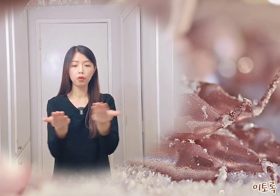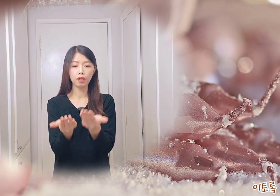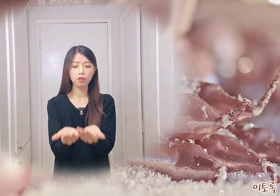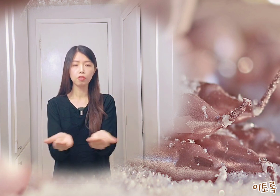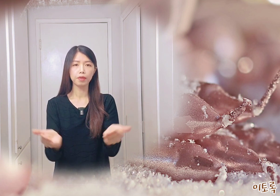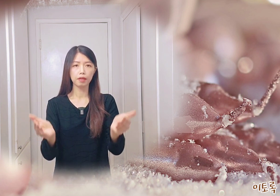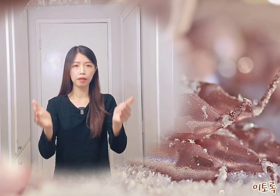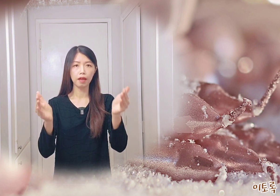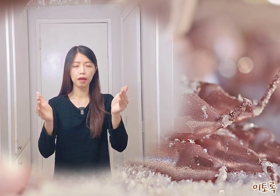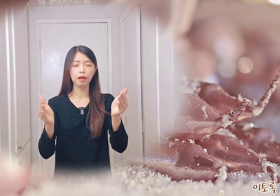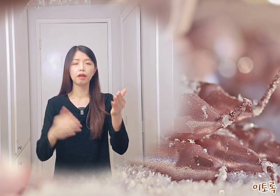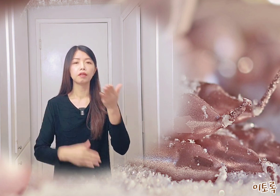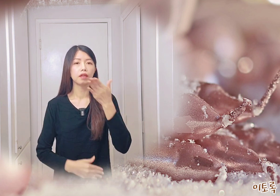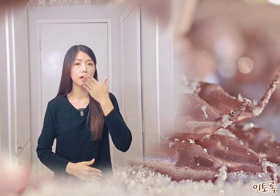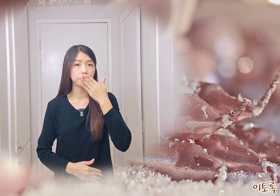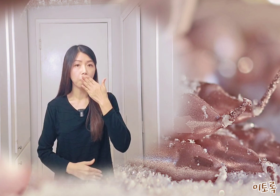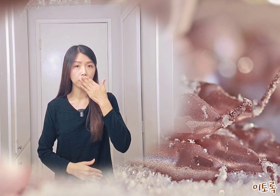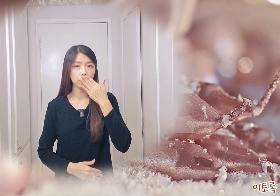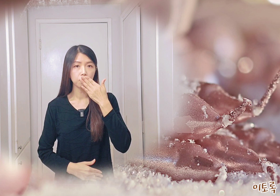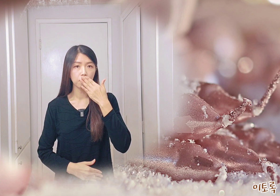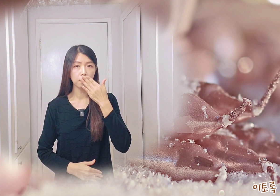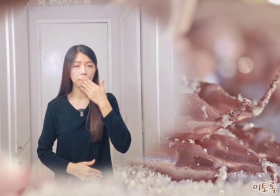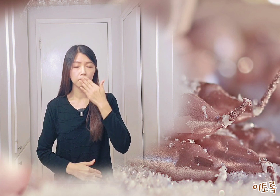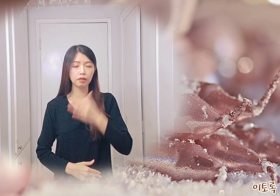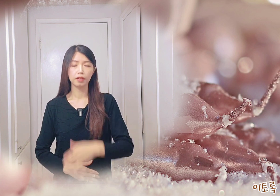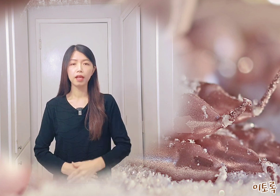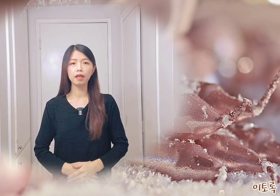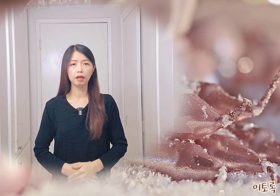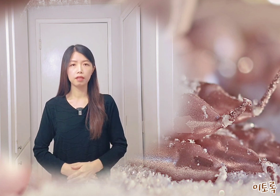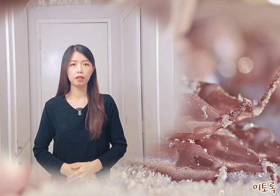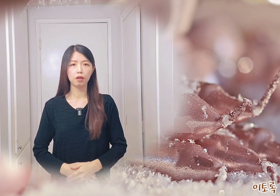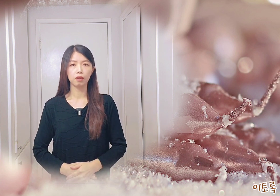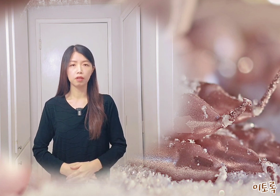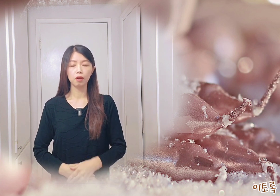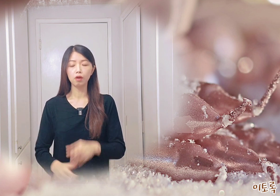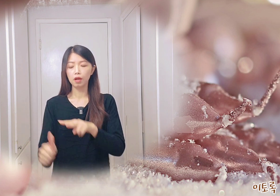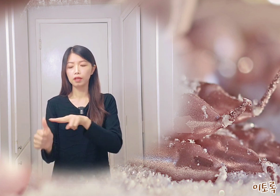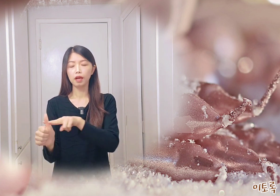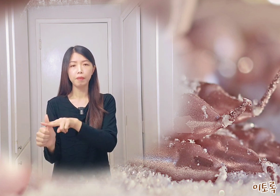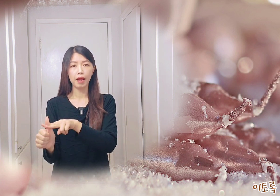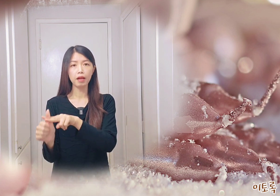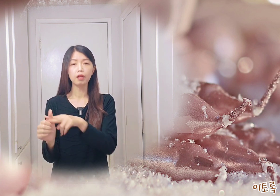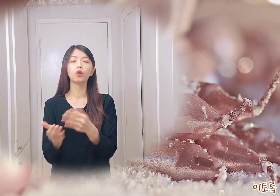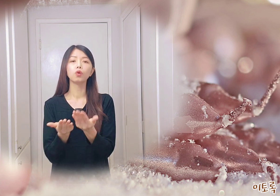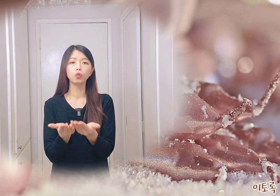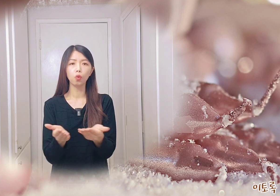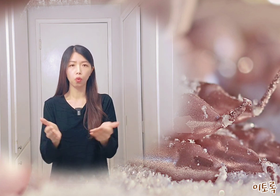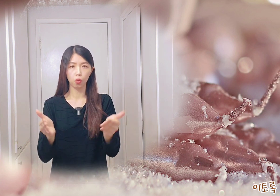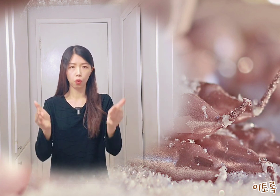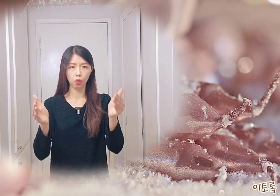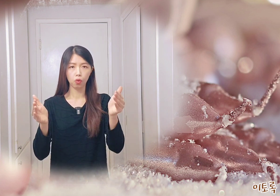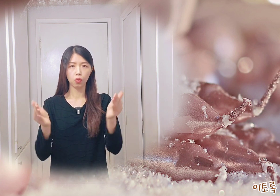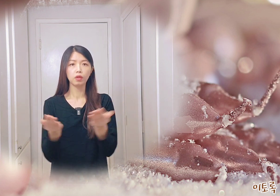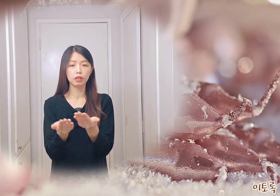그릇처럼 표현을 해주시면 되는데 제가 먹다 수어를 그냥 생략을 했어요. 그래서 그냥 말,